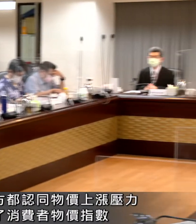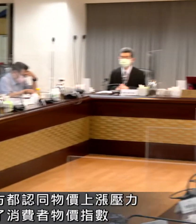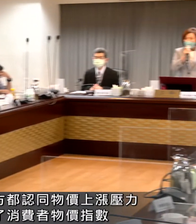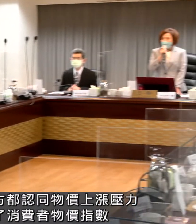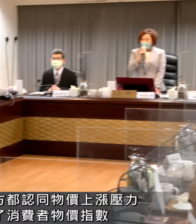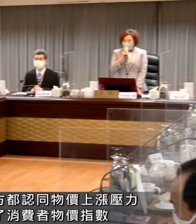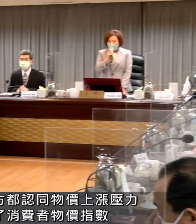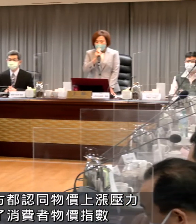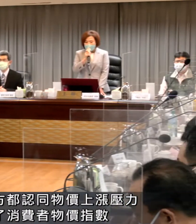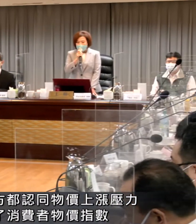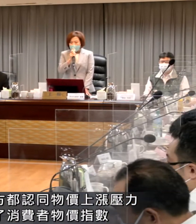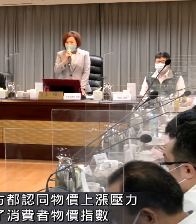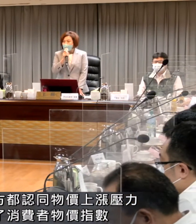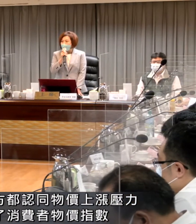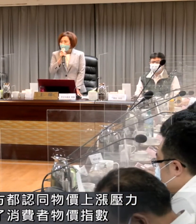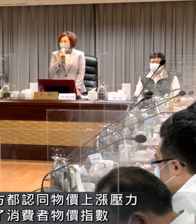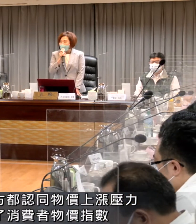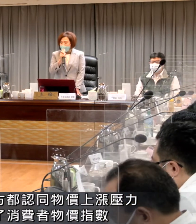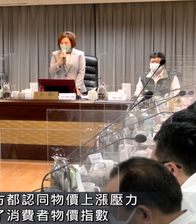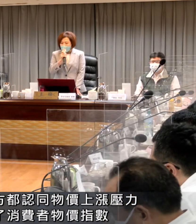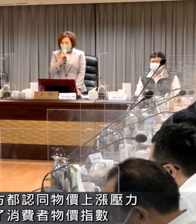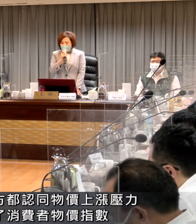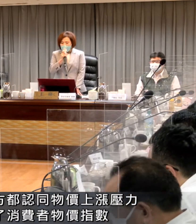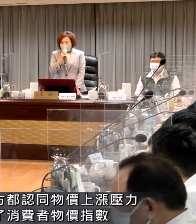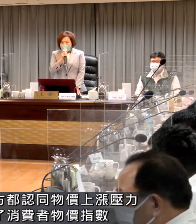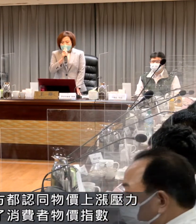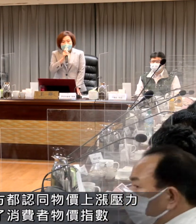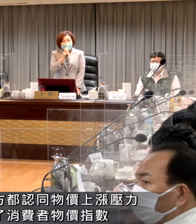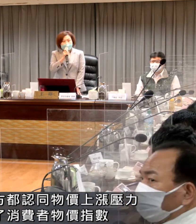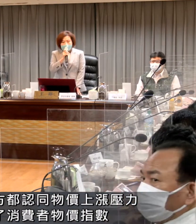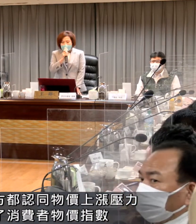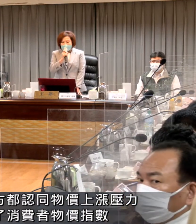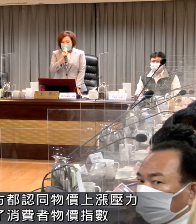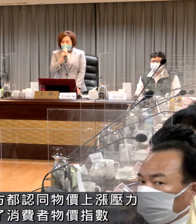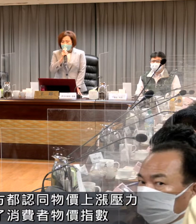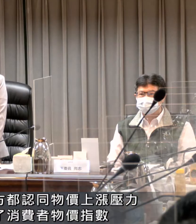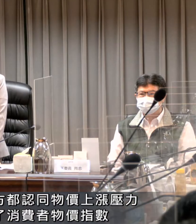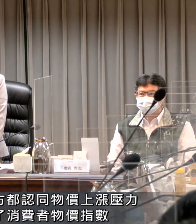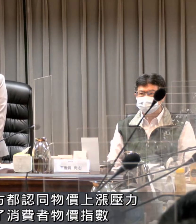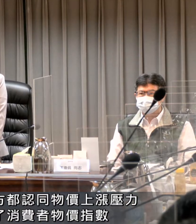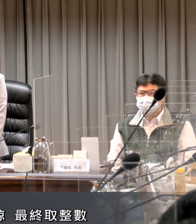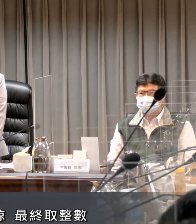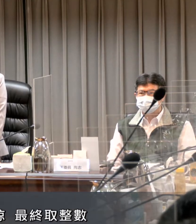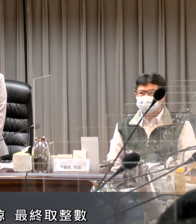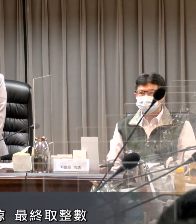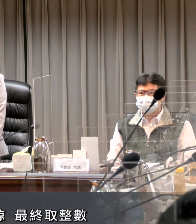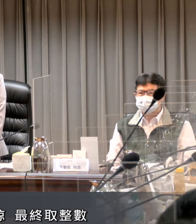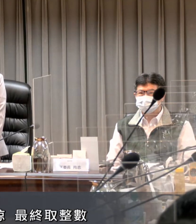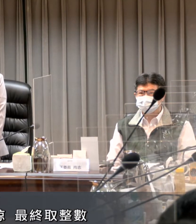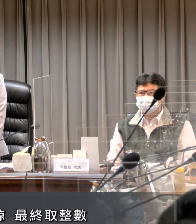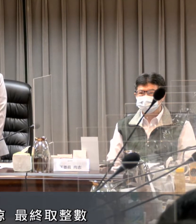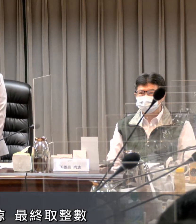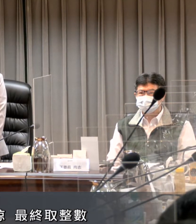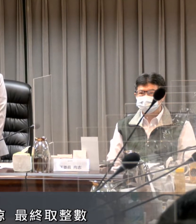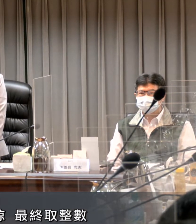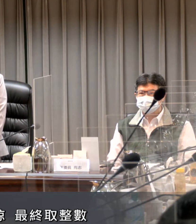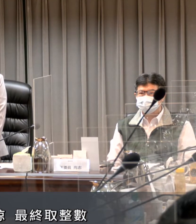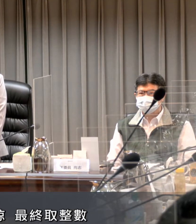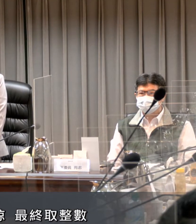都认同物价上涨的压力，所以调幅完全反映到了消费者物价指数。但在经济成长率上，劳资有分享，也有体